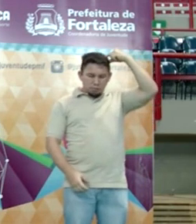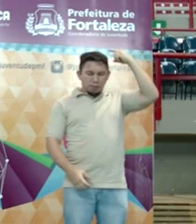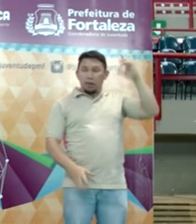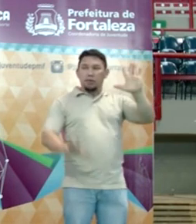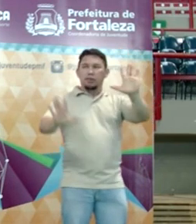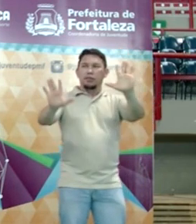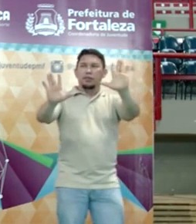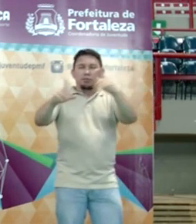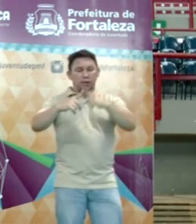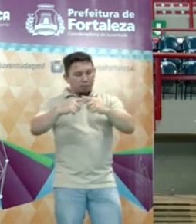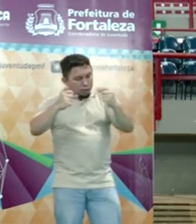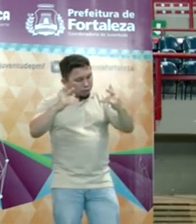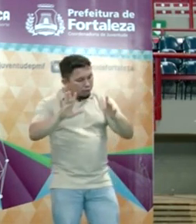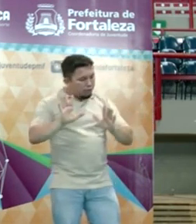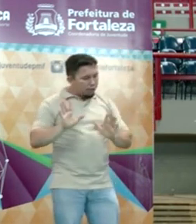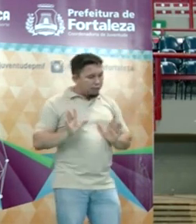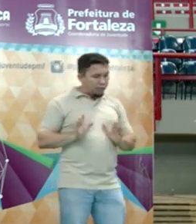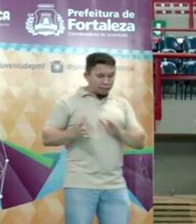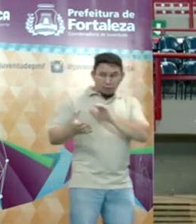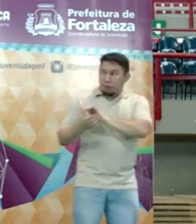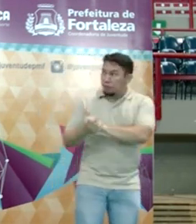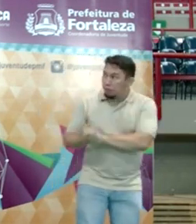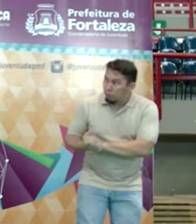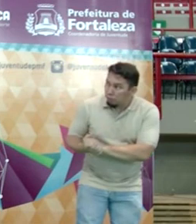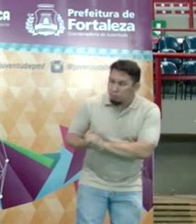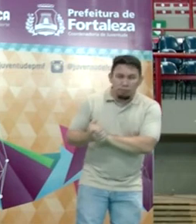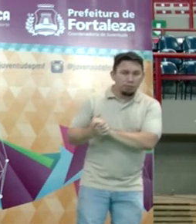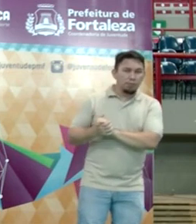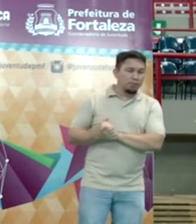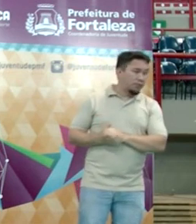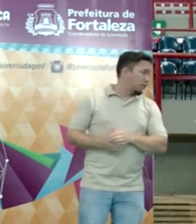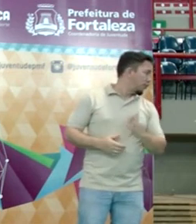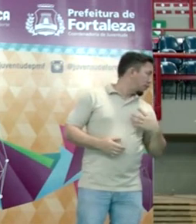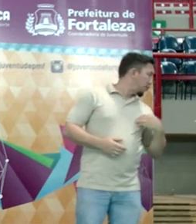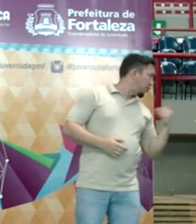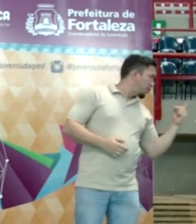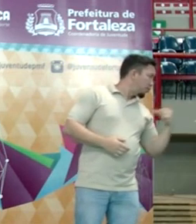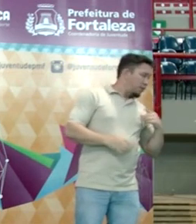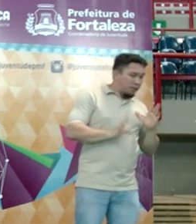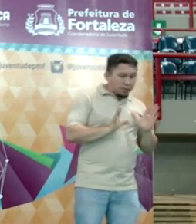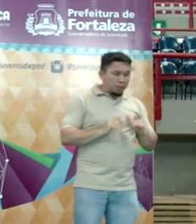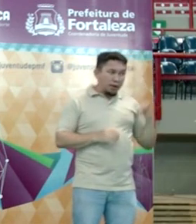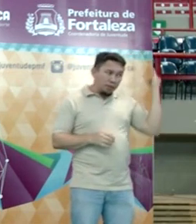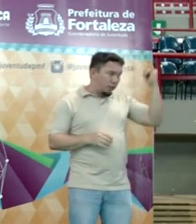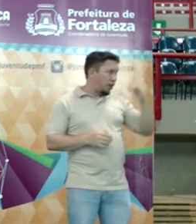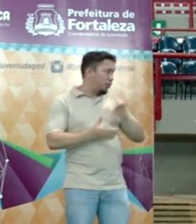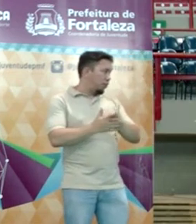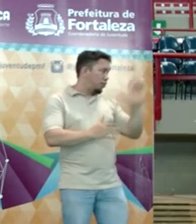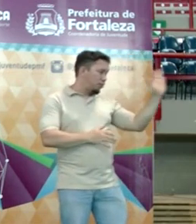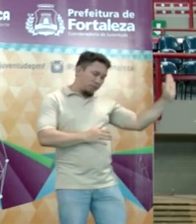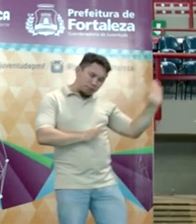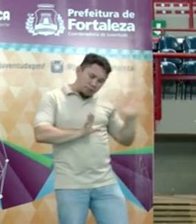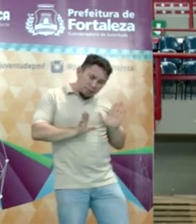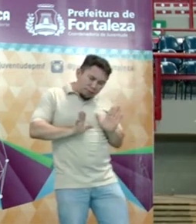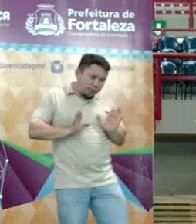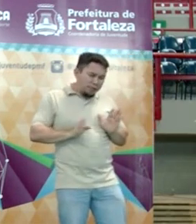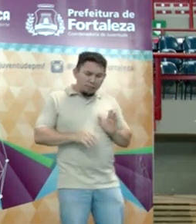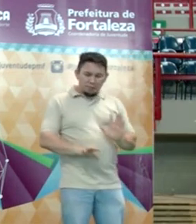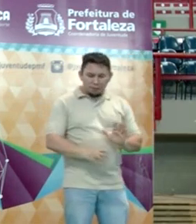Mas por quê? Vou explicar, né? Que minha esposa não me ouça. Minha filha está ali me ouvindo, ela vai contar para minha esposa. Então, de qualquer jeito, não tem problema